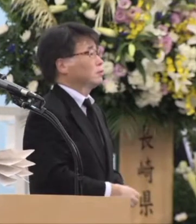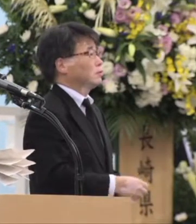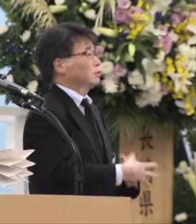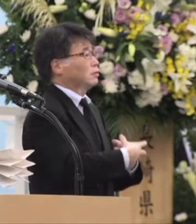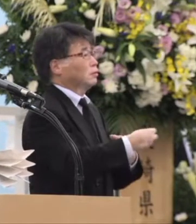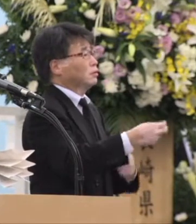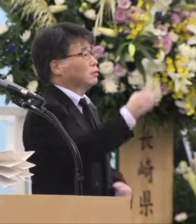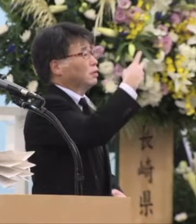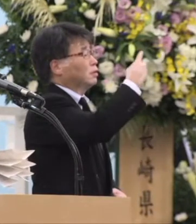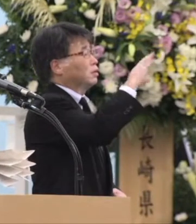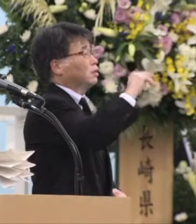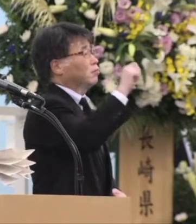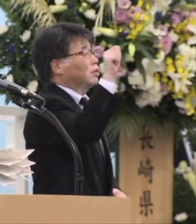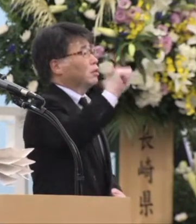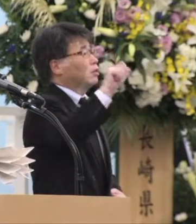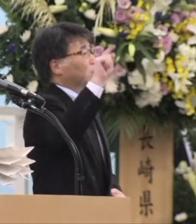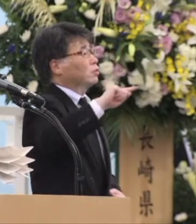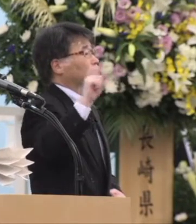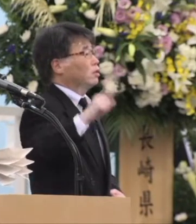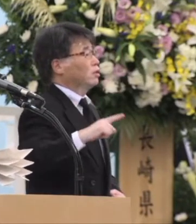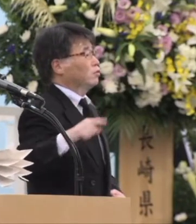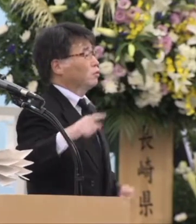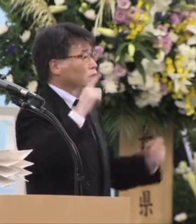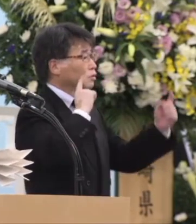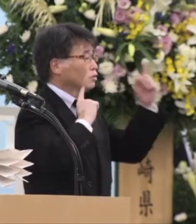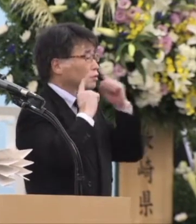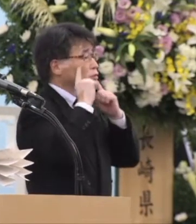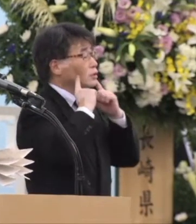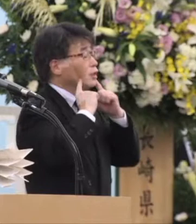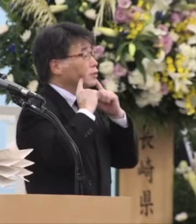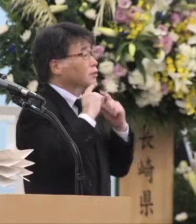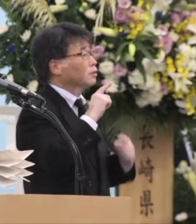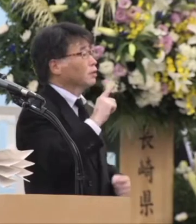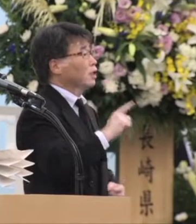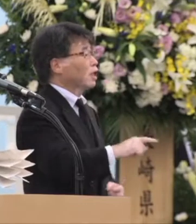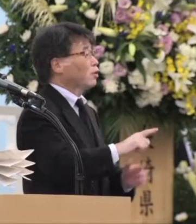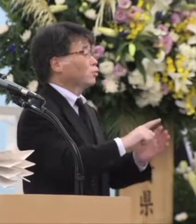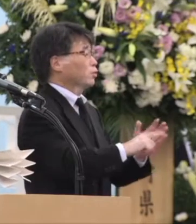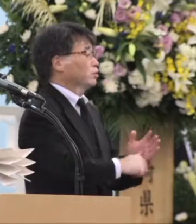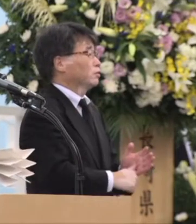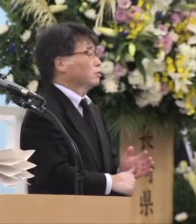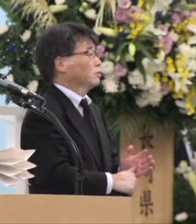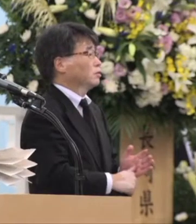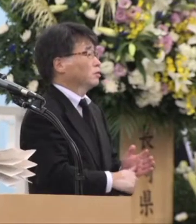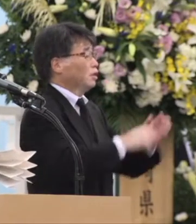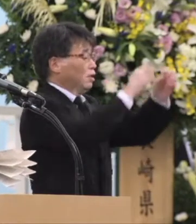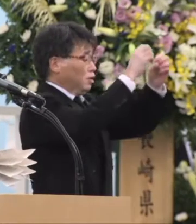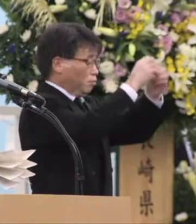7万5000人を傷つけました。あの日、